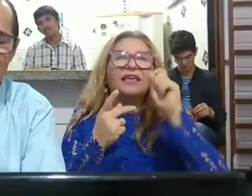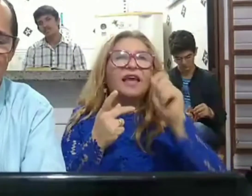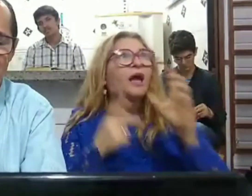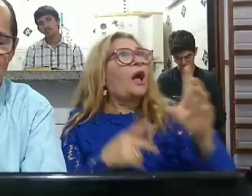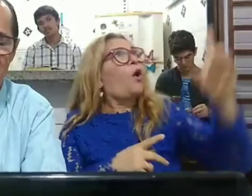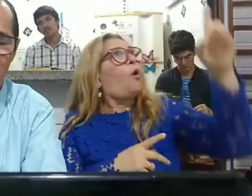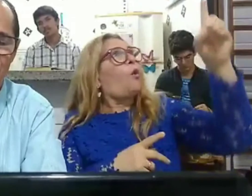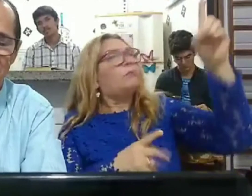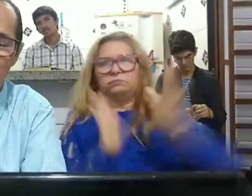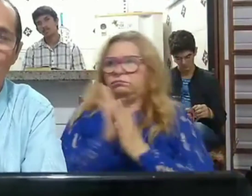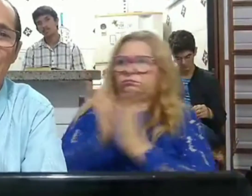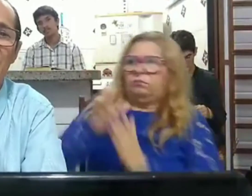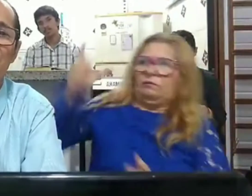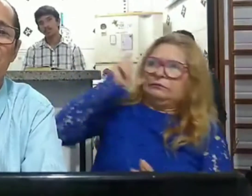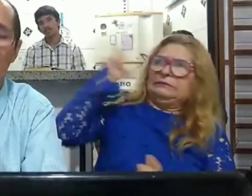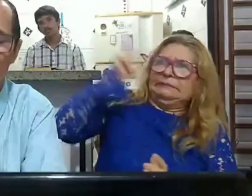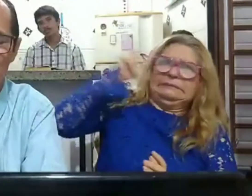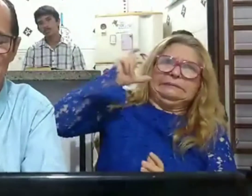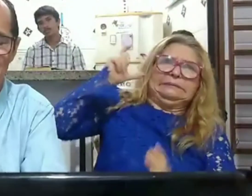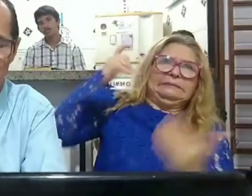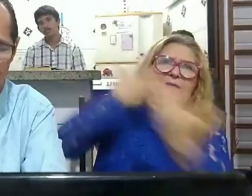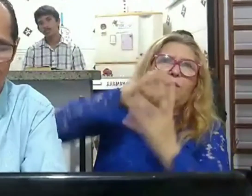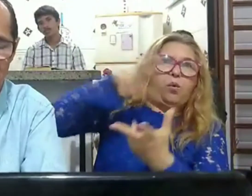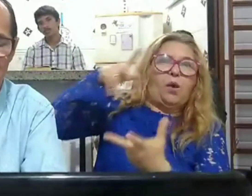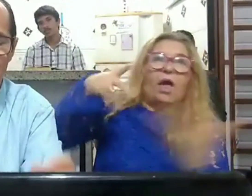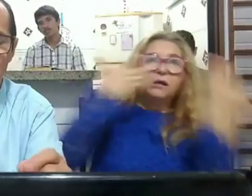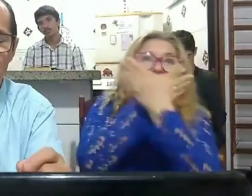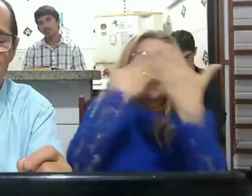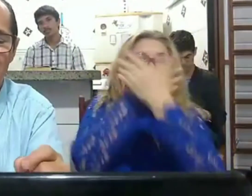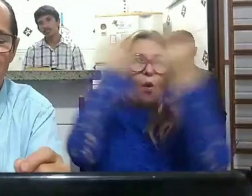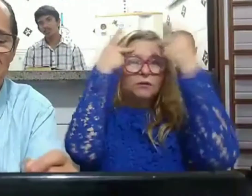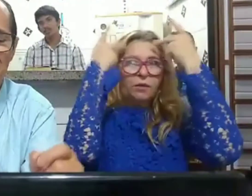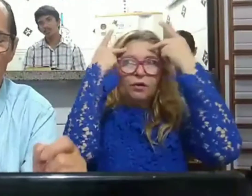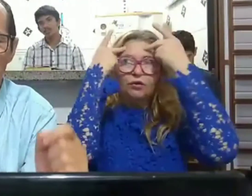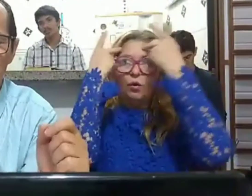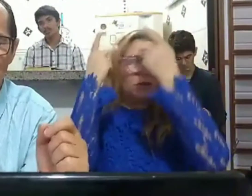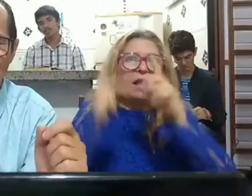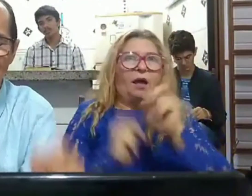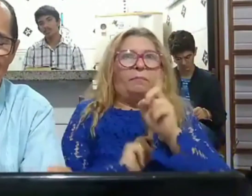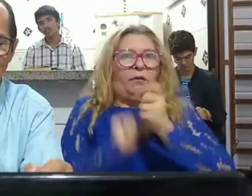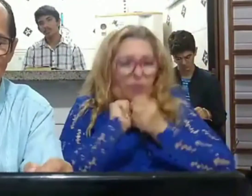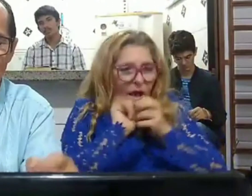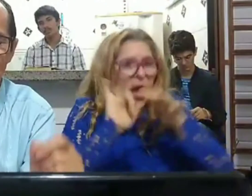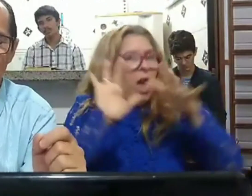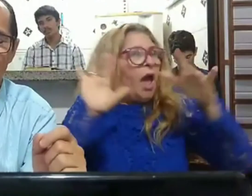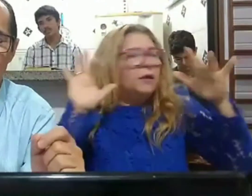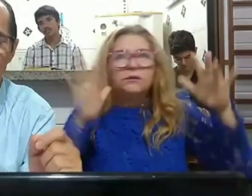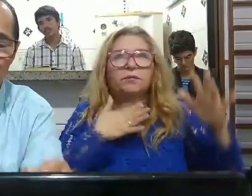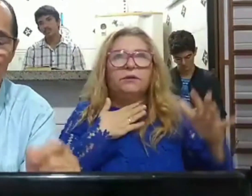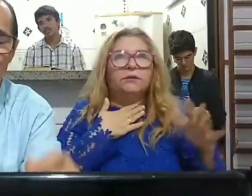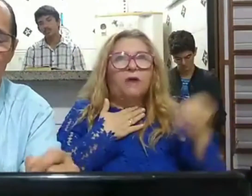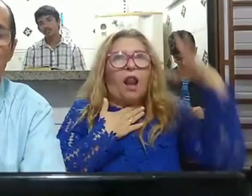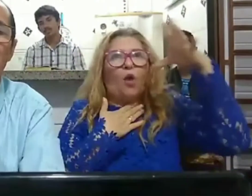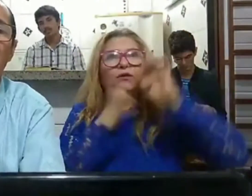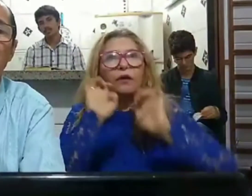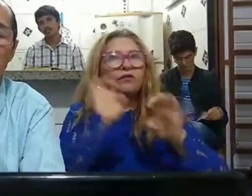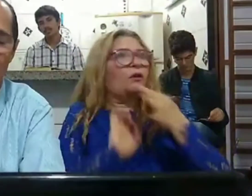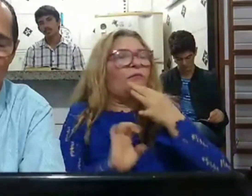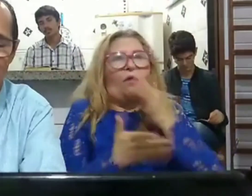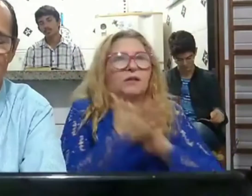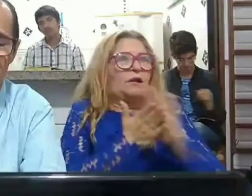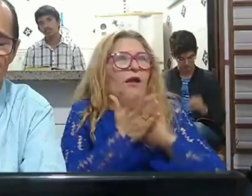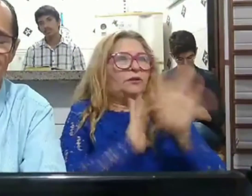Deus deste século cegou o entendimento dos incrédulos, para que lhes não resplandeça a luz do Evangelho